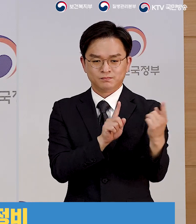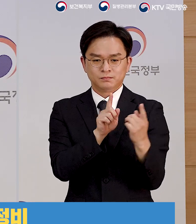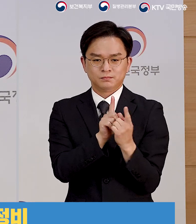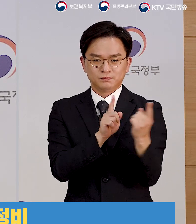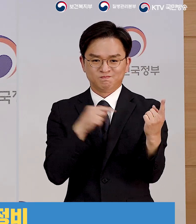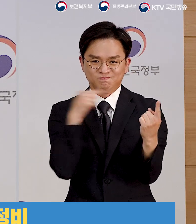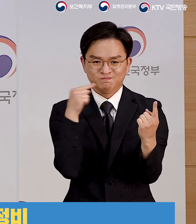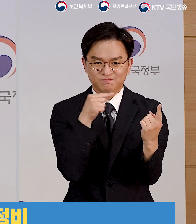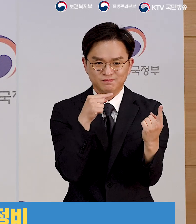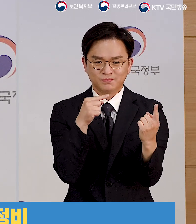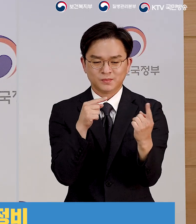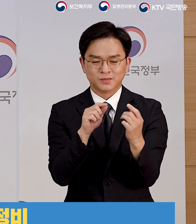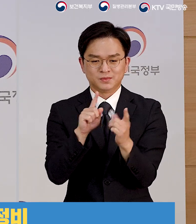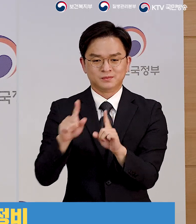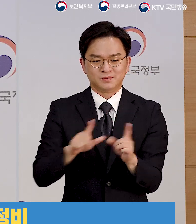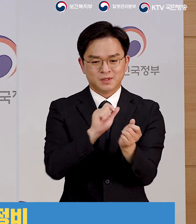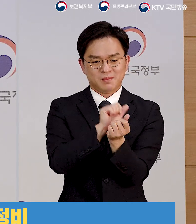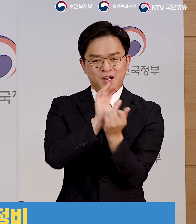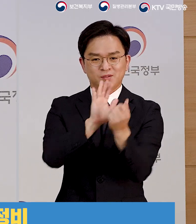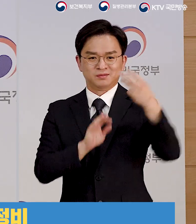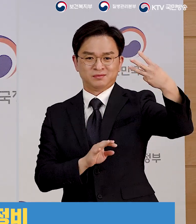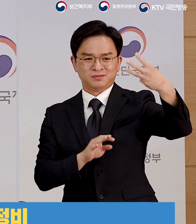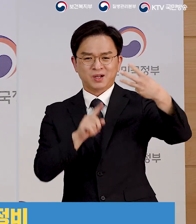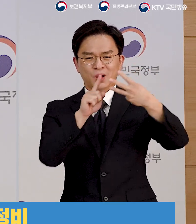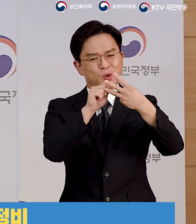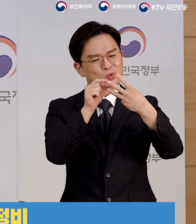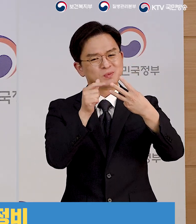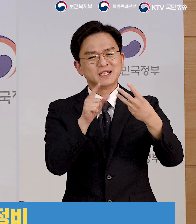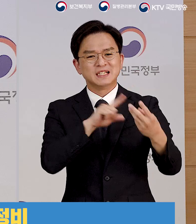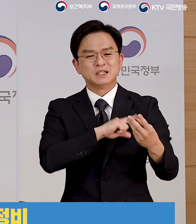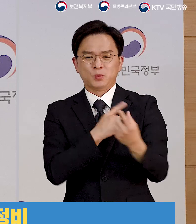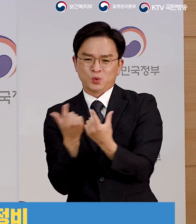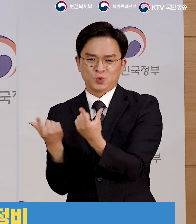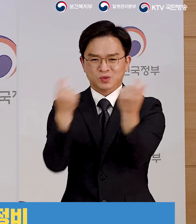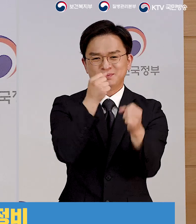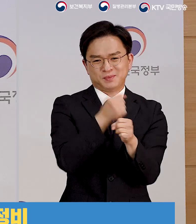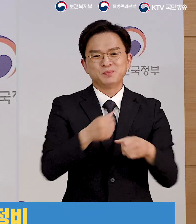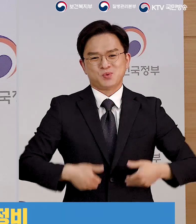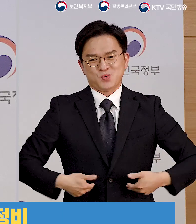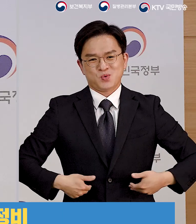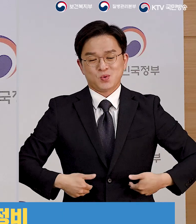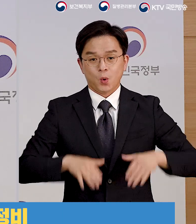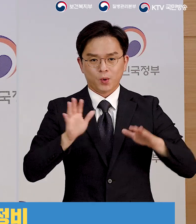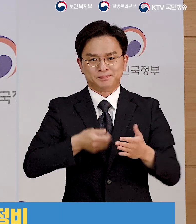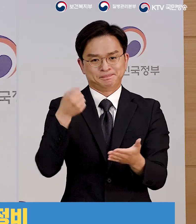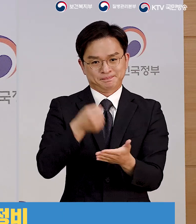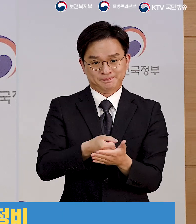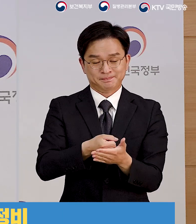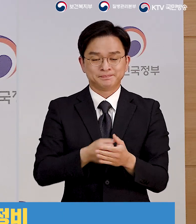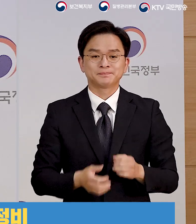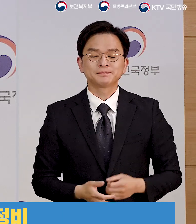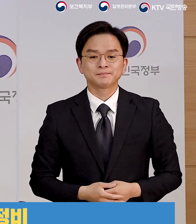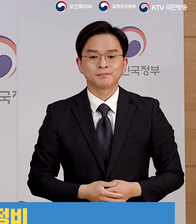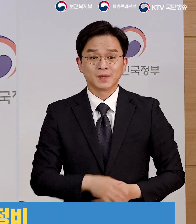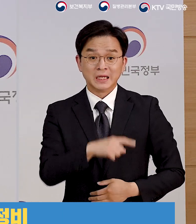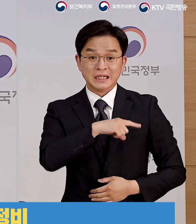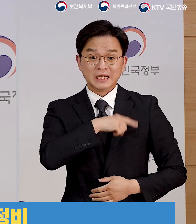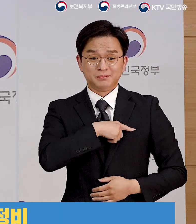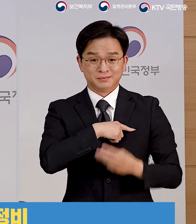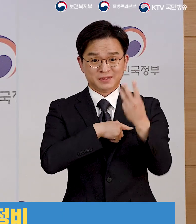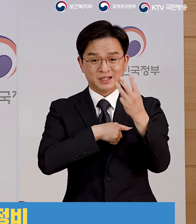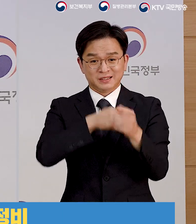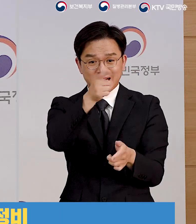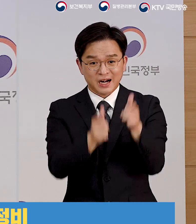정비하고 오늘 중대본 회의에서 확정하였습니다. 그동안 사회적 거리두기의 각